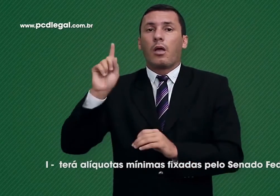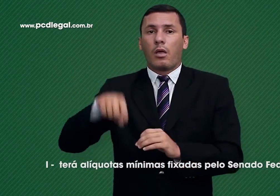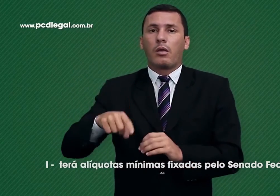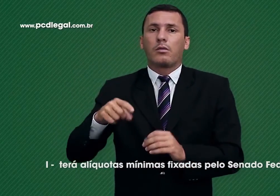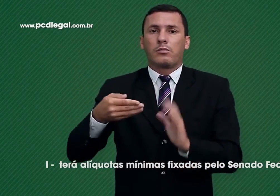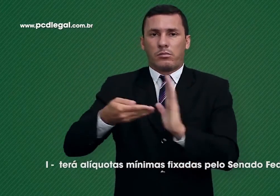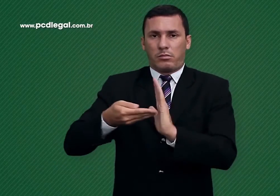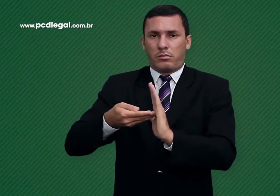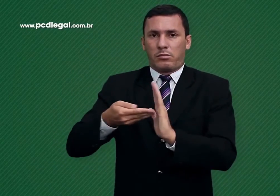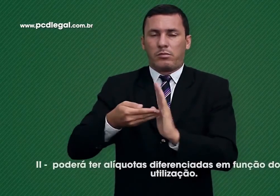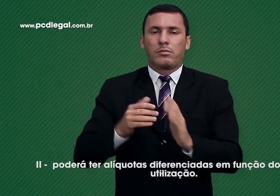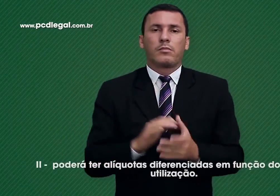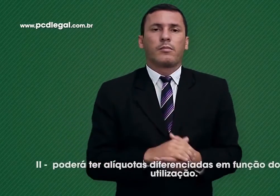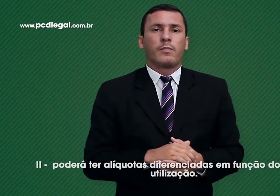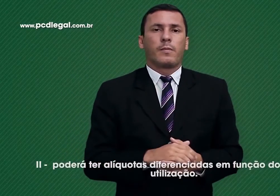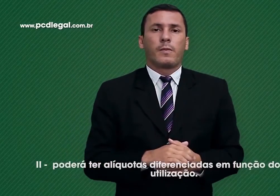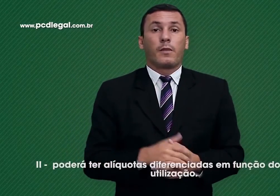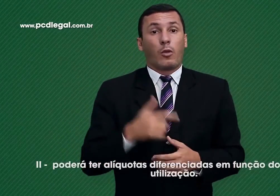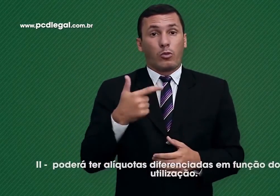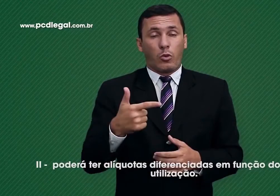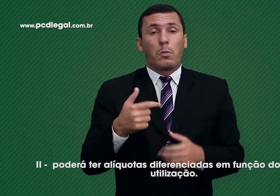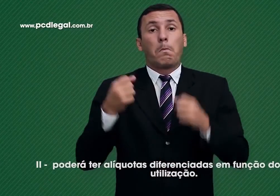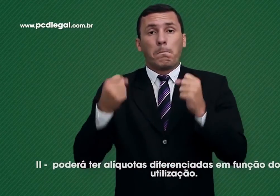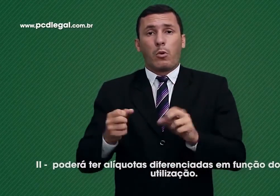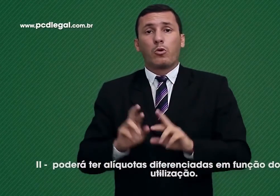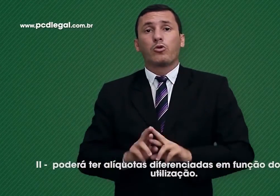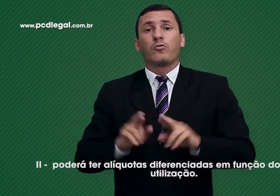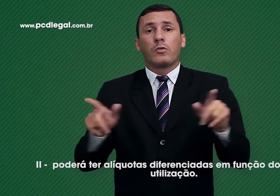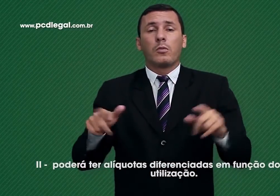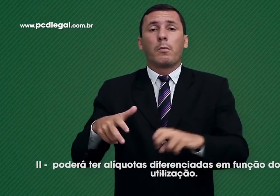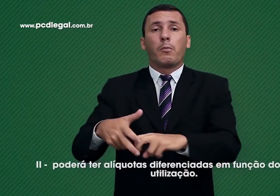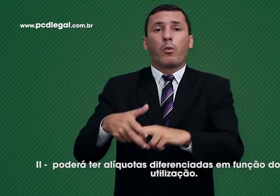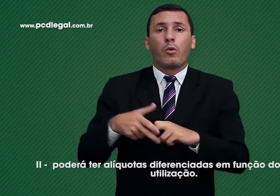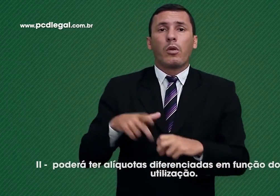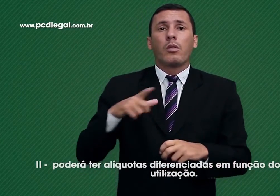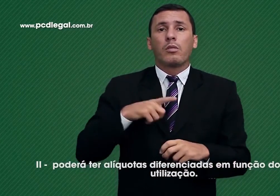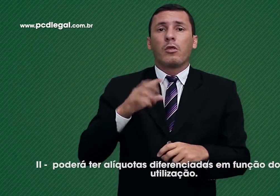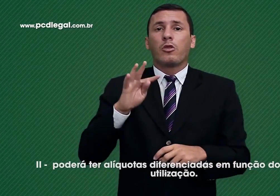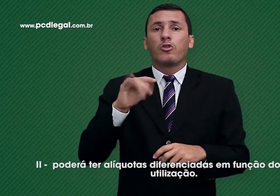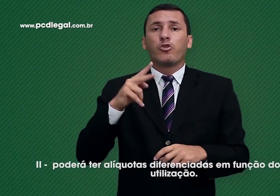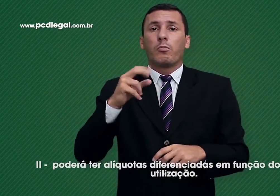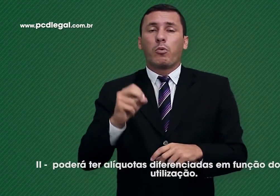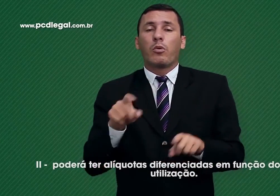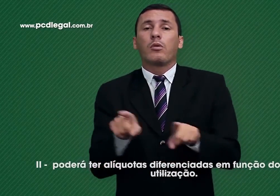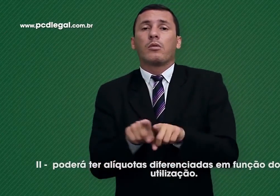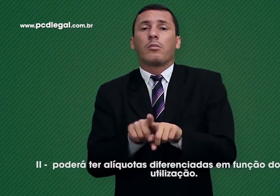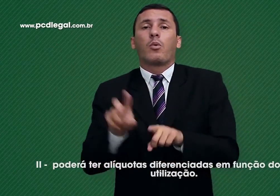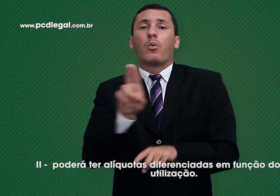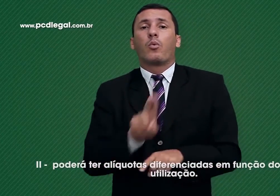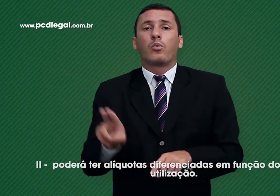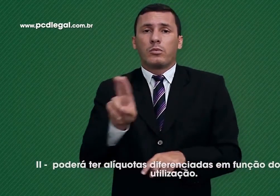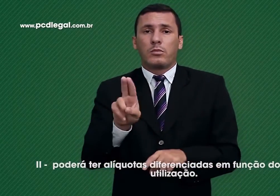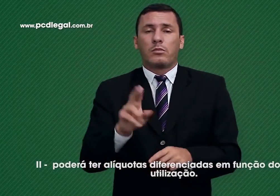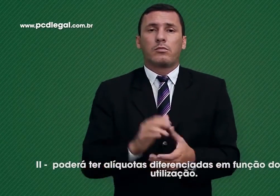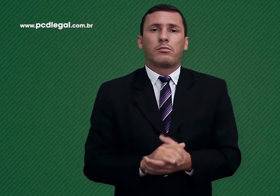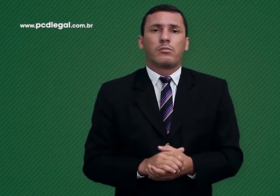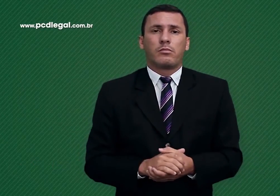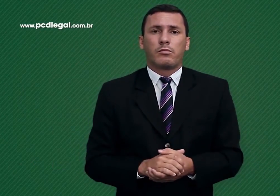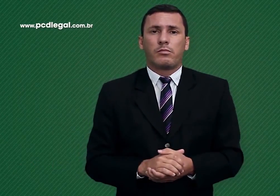Senado Federal. 2. Poderá ter alíquotas diferenciadas em função do tipo e utilização.